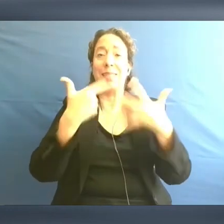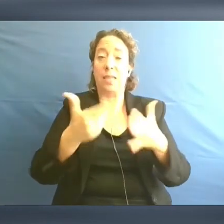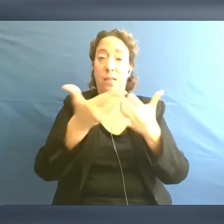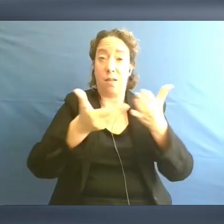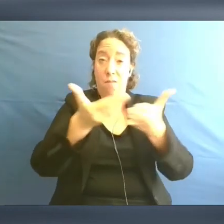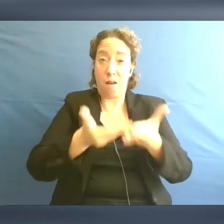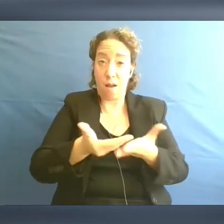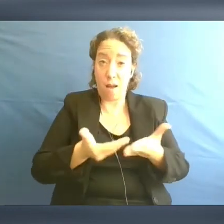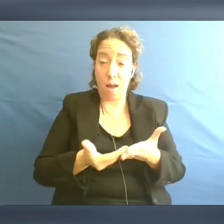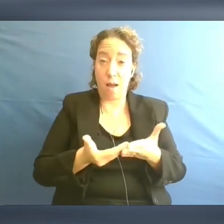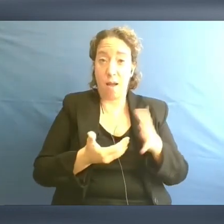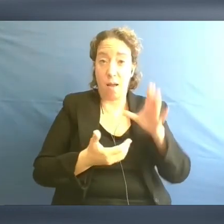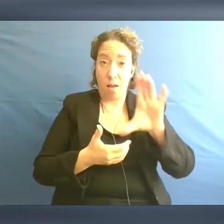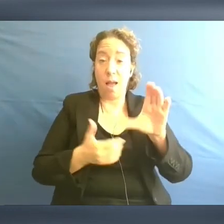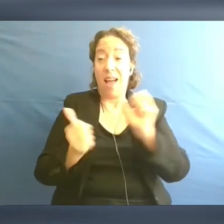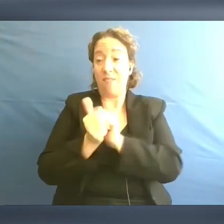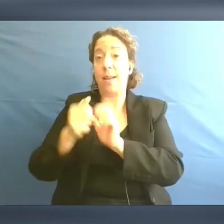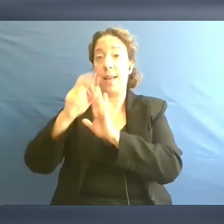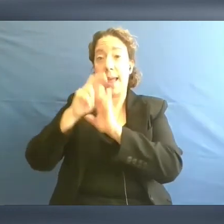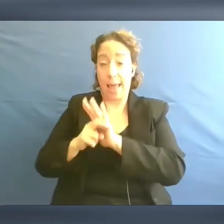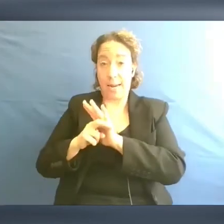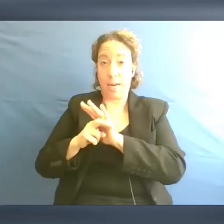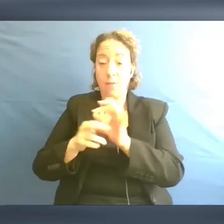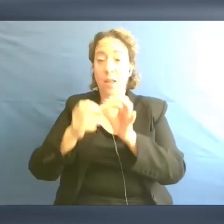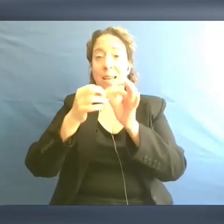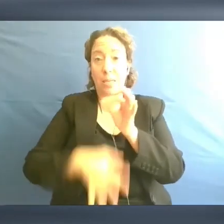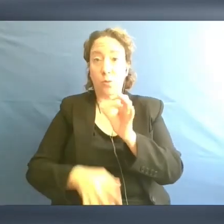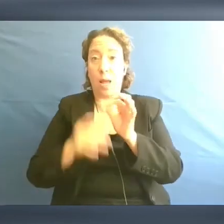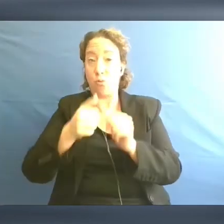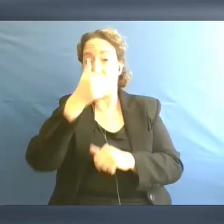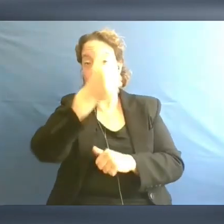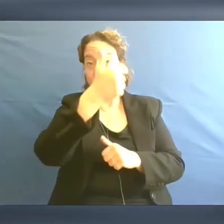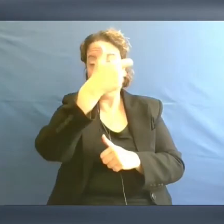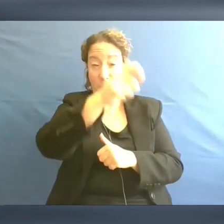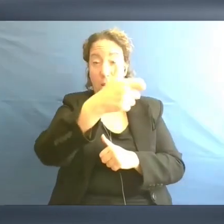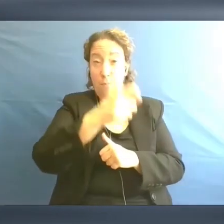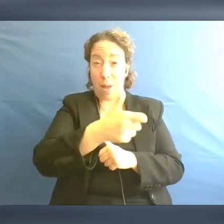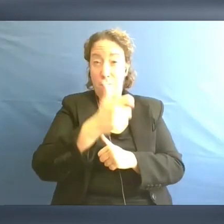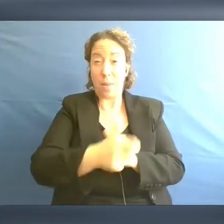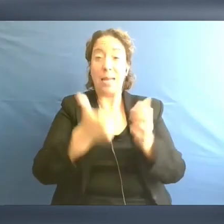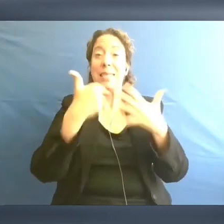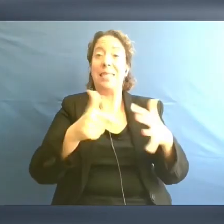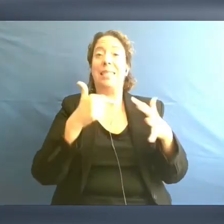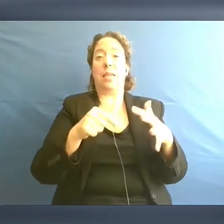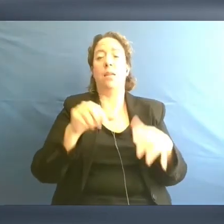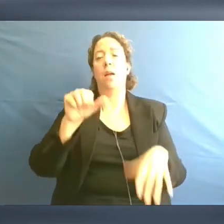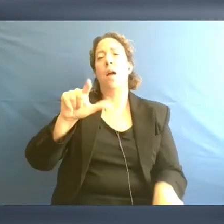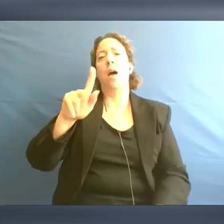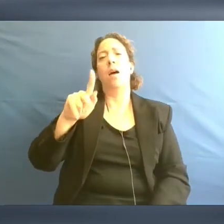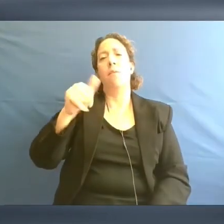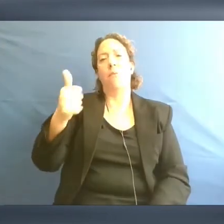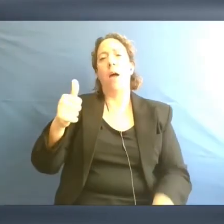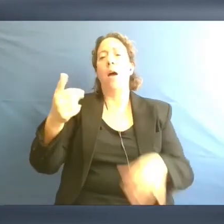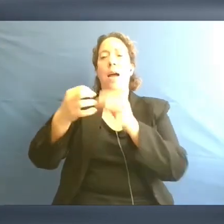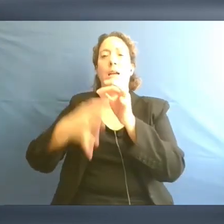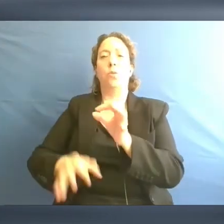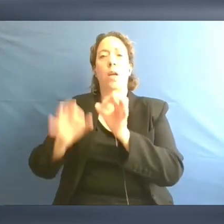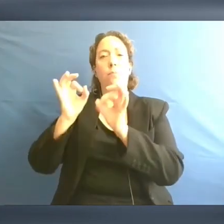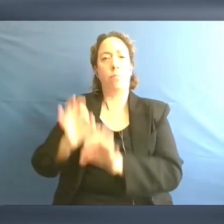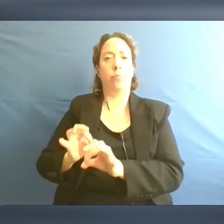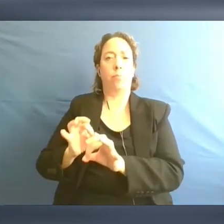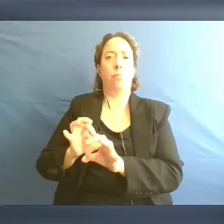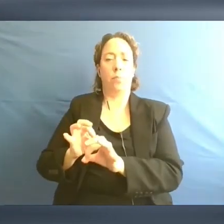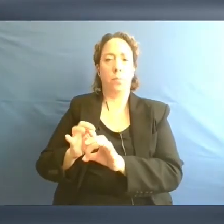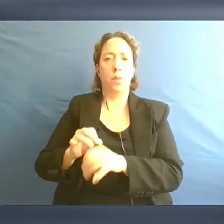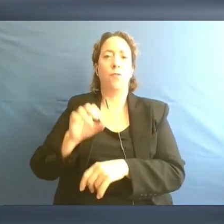qui sont fournis avec la règle, avec un résultat attendu pour chacun d'entre eux. Et pour ces 17 cas, Alpha fournit le résultat attendu. Donc Alpha